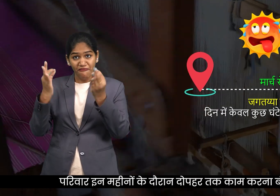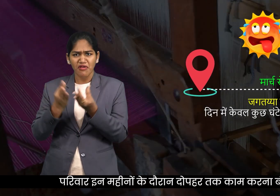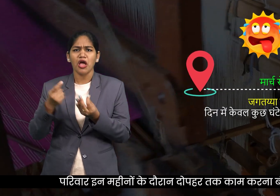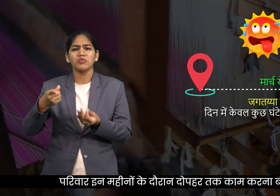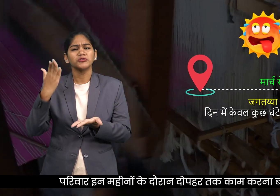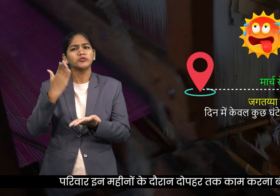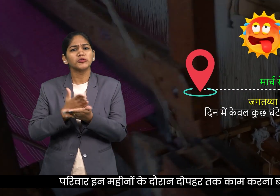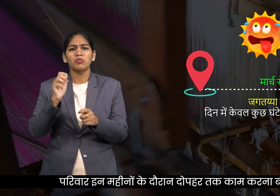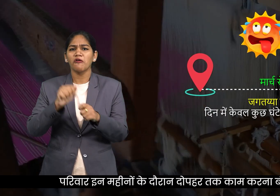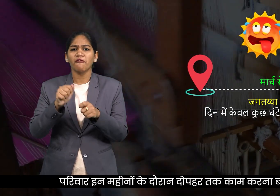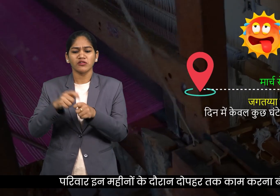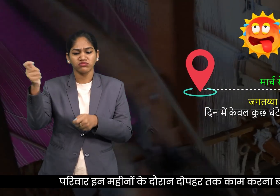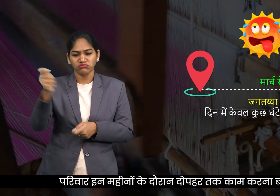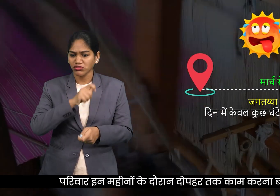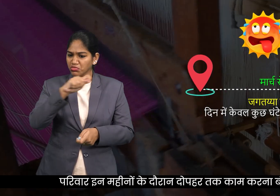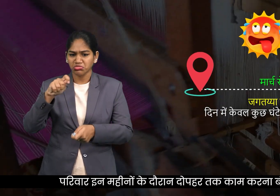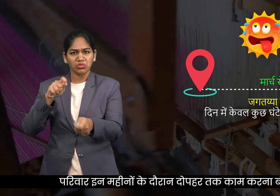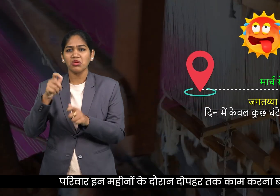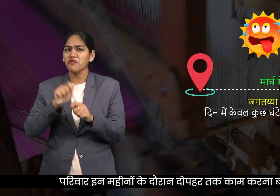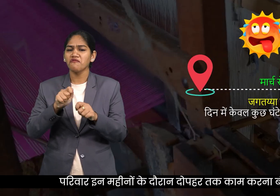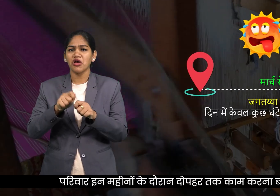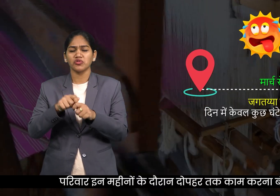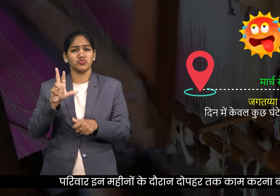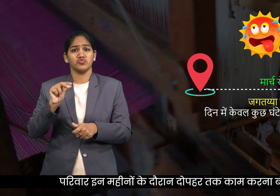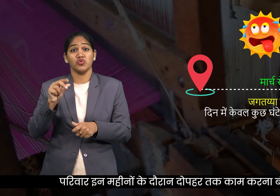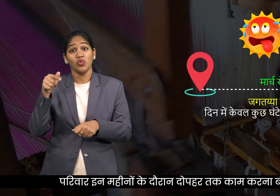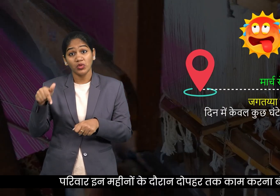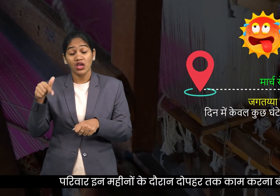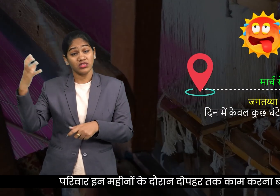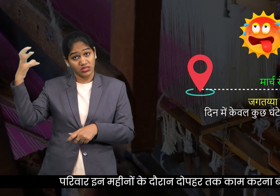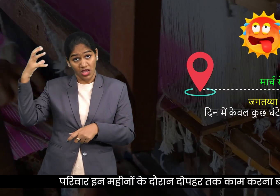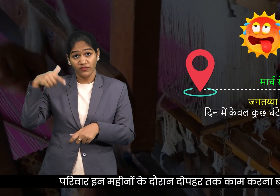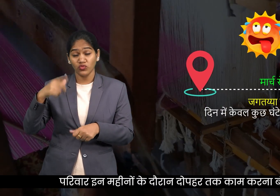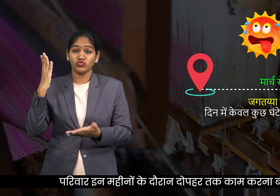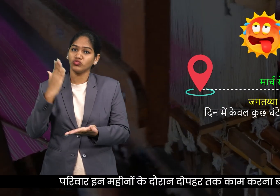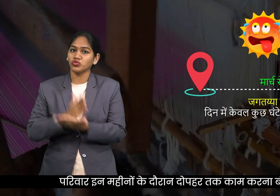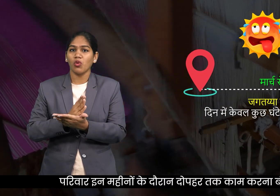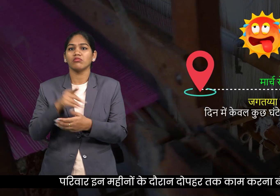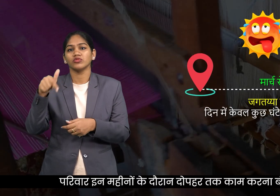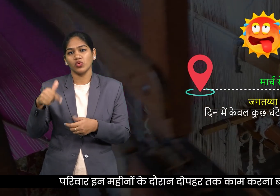परिवार इन महीनों के दौरान दोपहर तक काम करना बंद कर देता है।